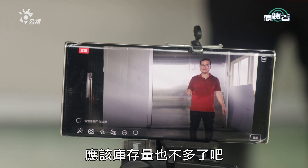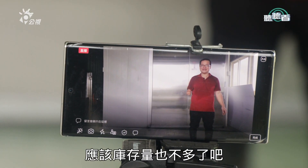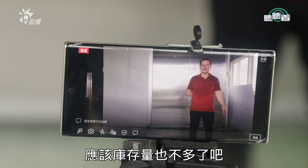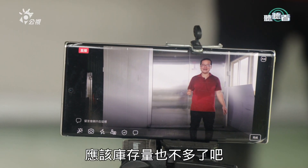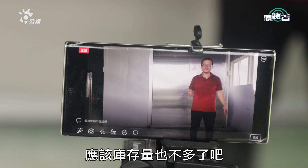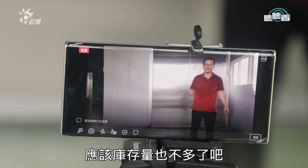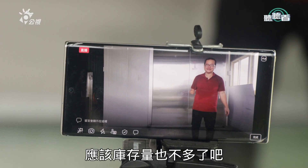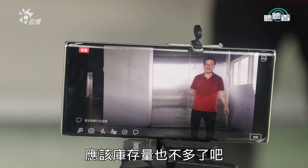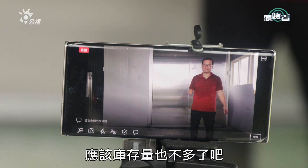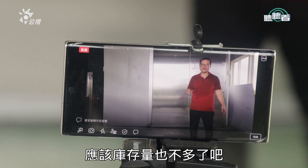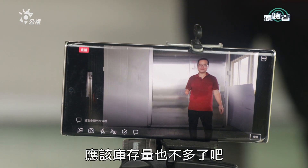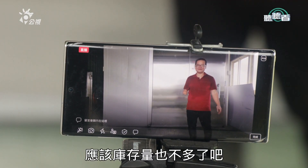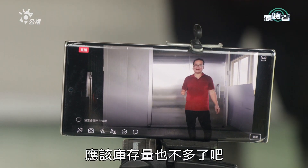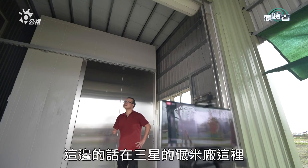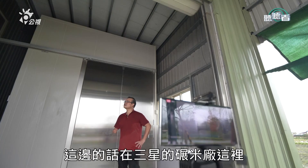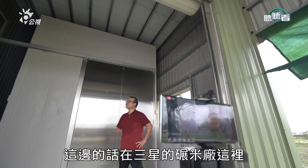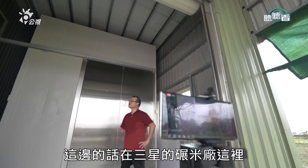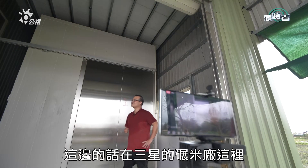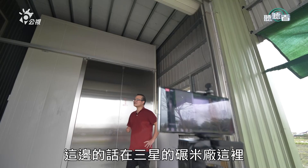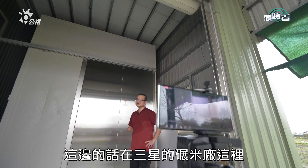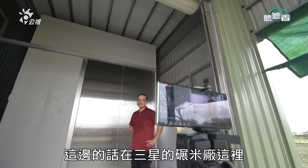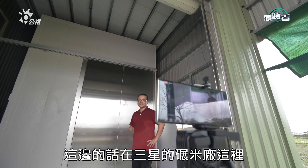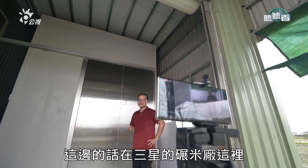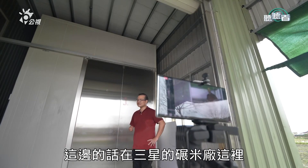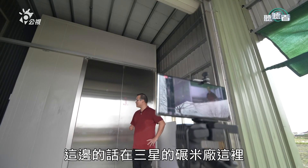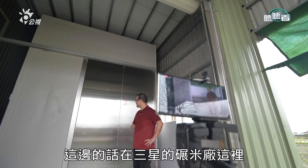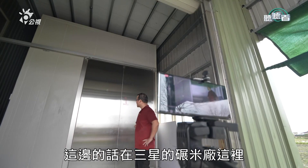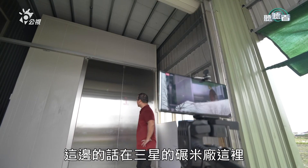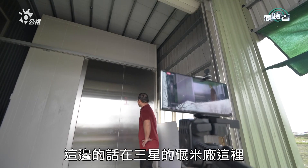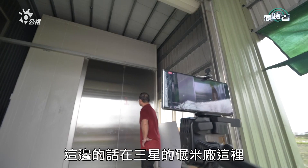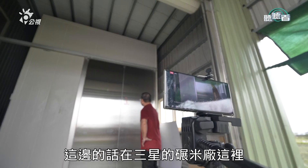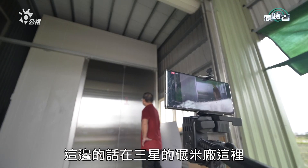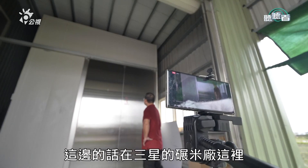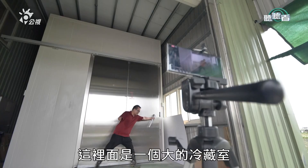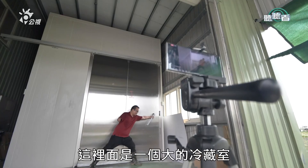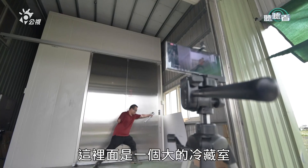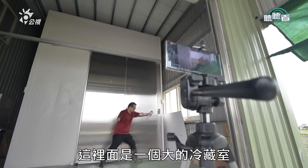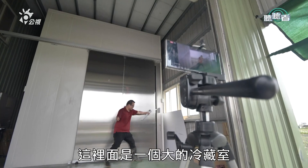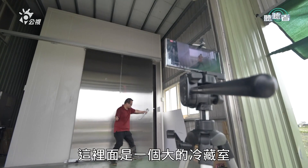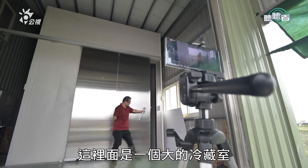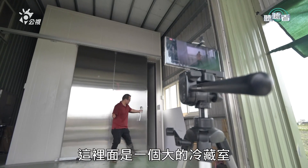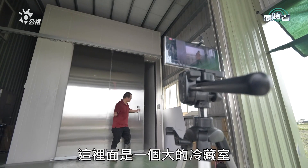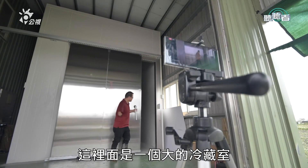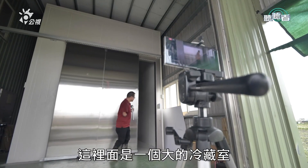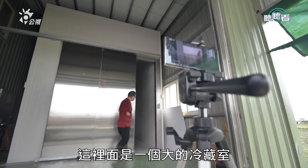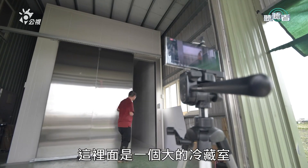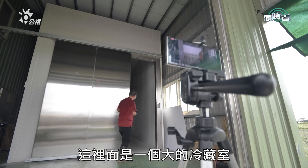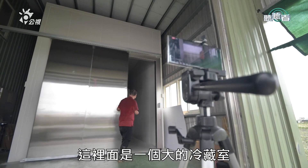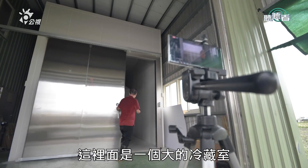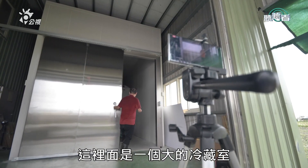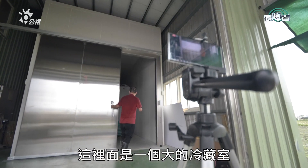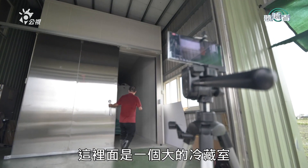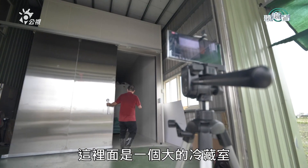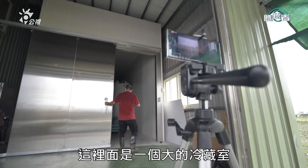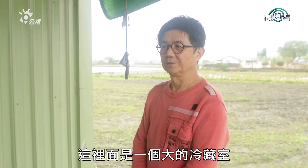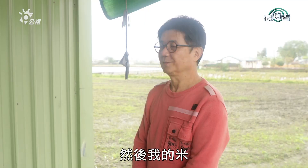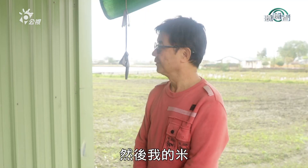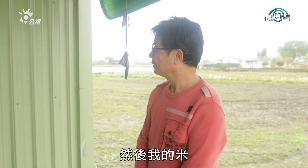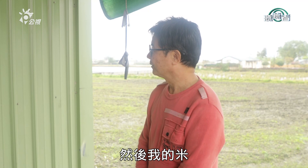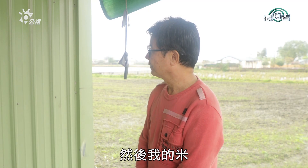米应该库存量也不多了吧？这边的话在三星的碾米厂这里哈，这里面是一个大的冷藏室，然后我的